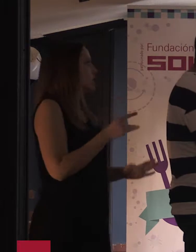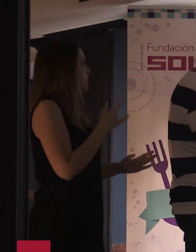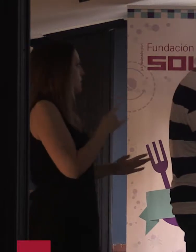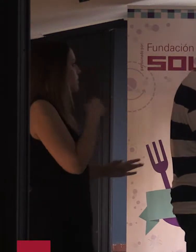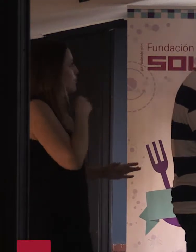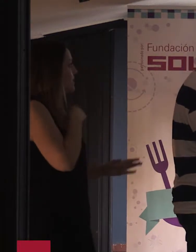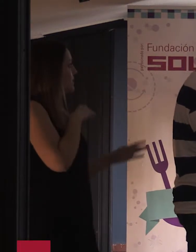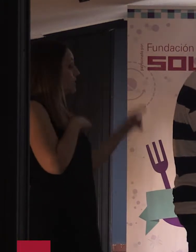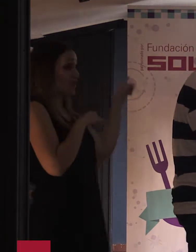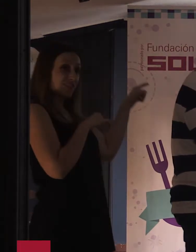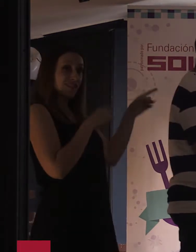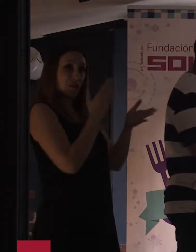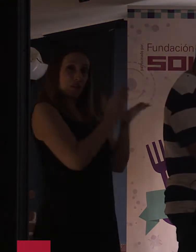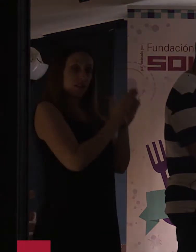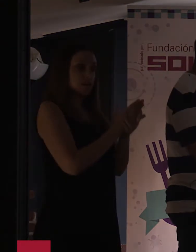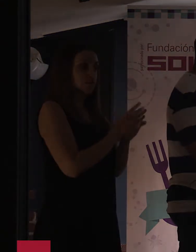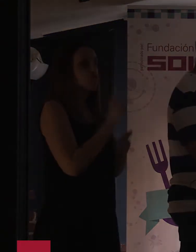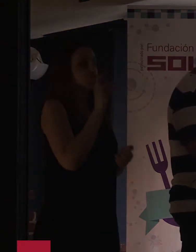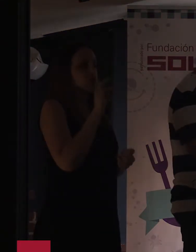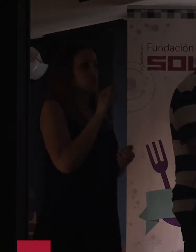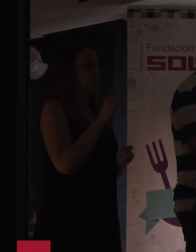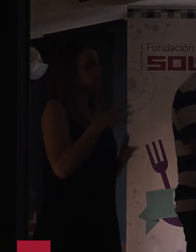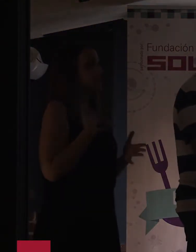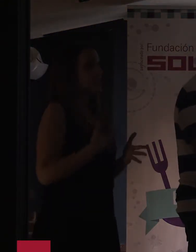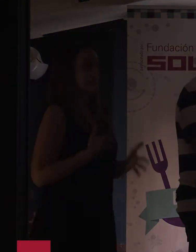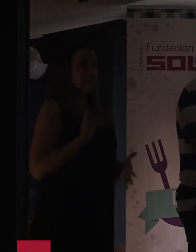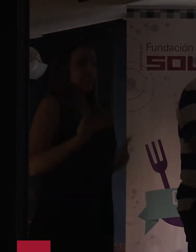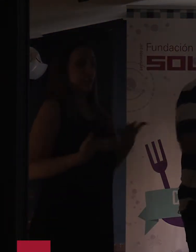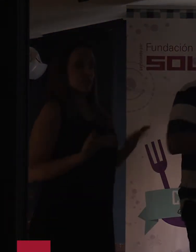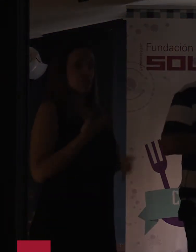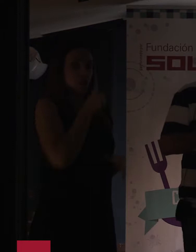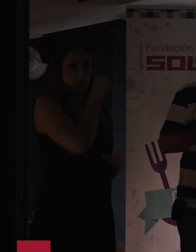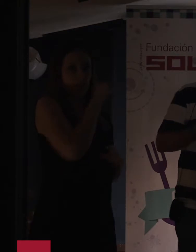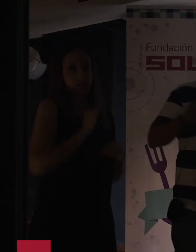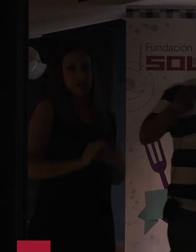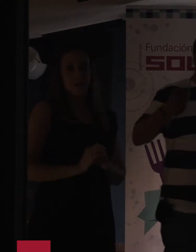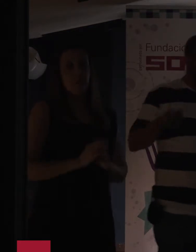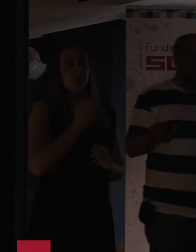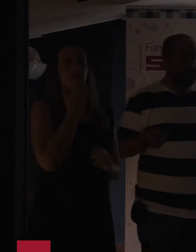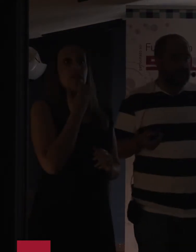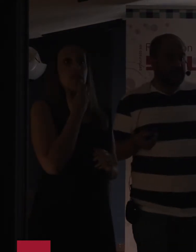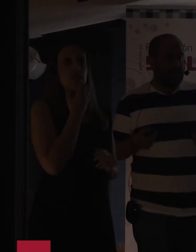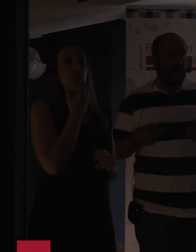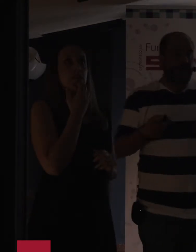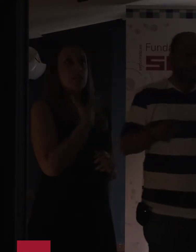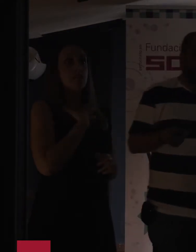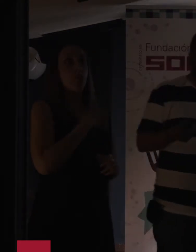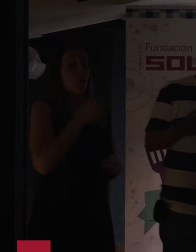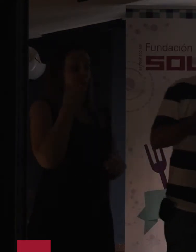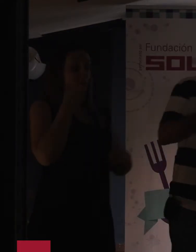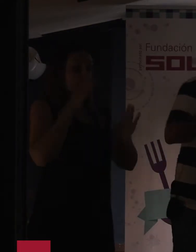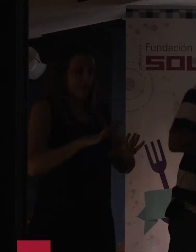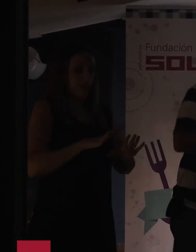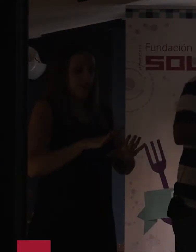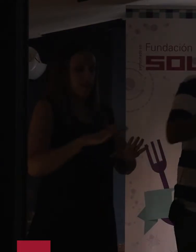detectar esto y sí hemos empezado a estimular aquí. Si somos capaces de detectar ahora mismo que